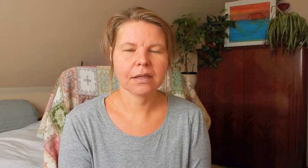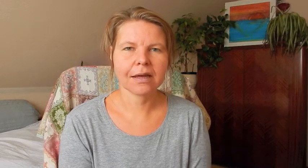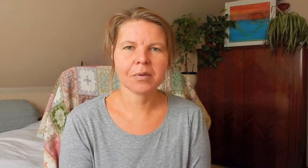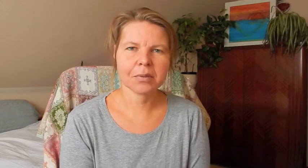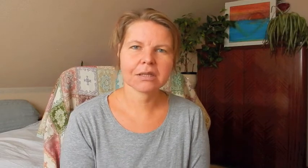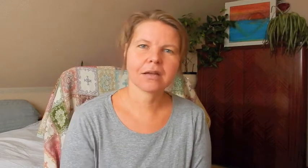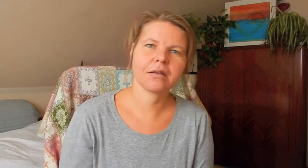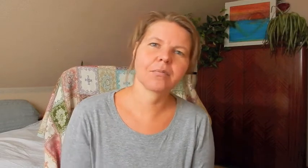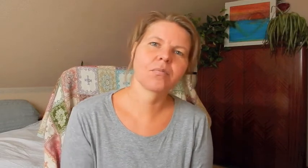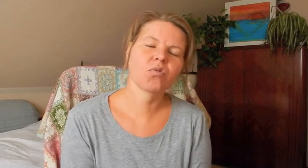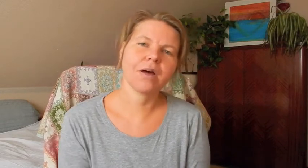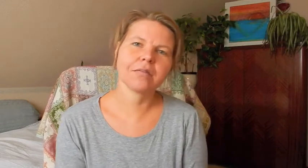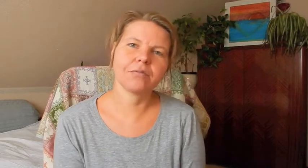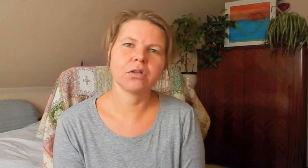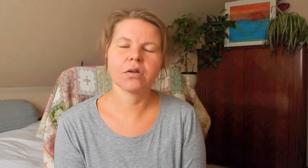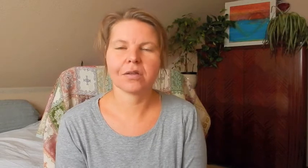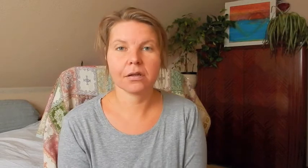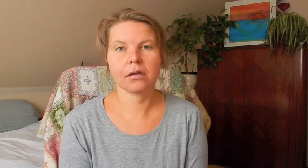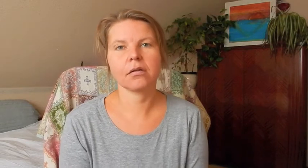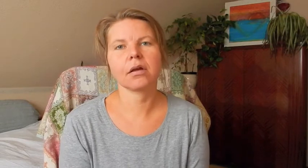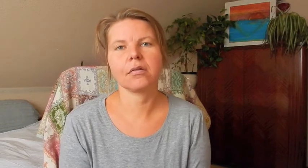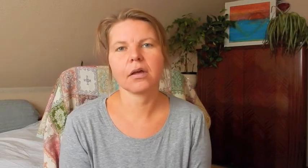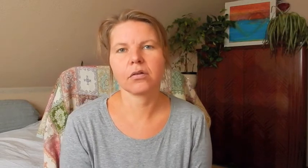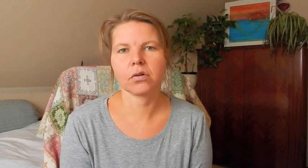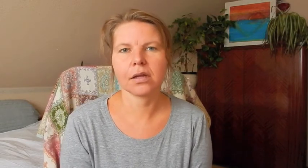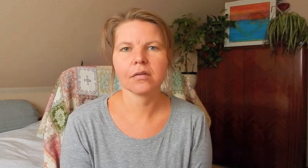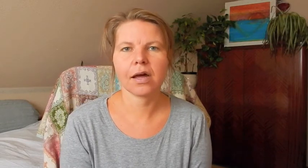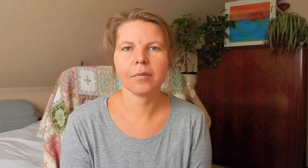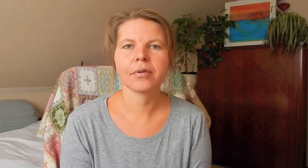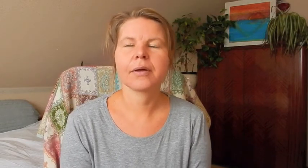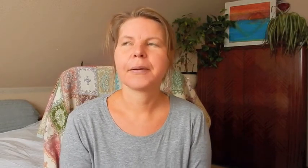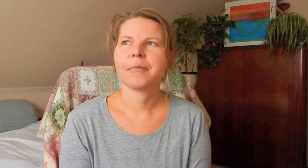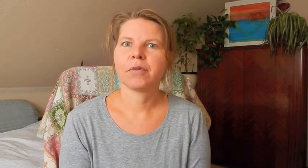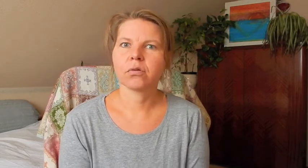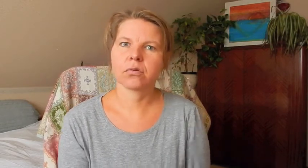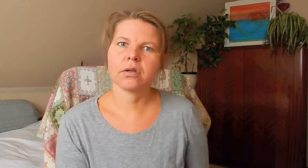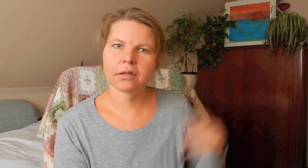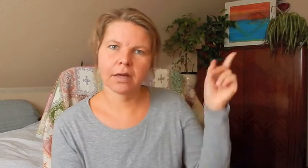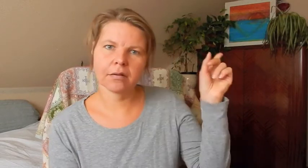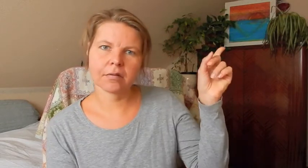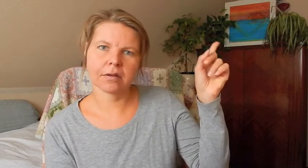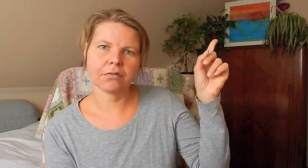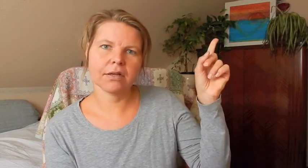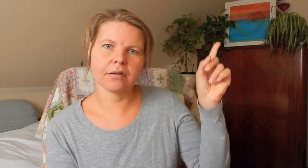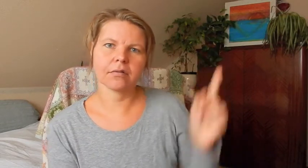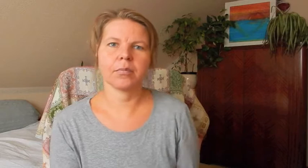ich habe nämlich nach dem Schwachsein-Video, das hat ja eine riesige Resonanz gehabt, wenn du es noch nicht kennst, ich verlinke dir das